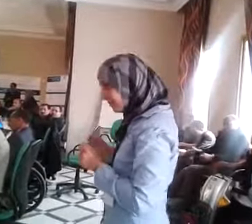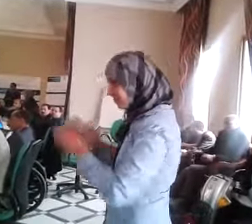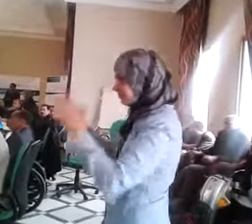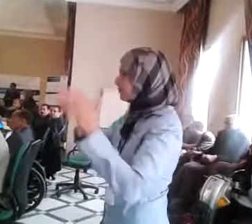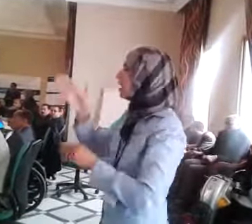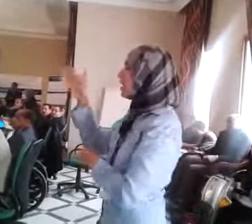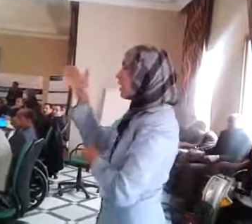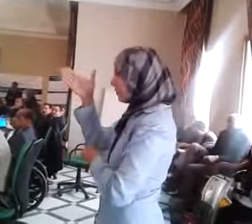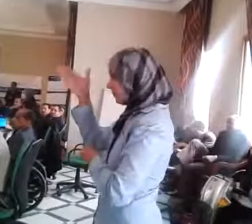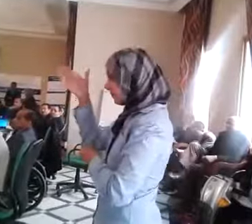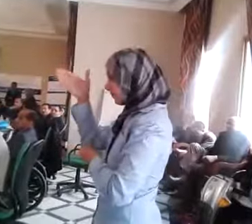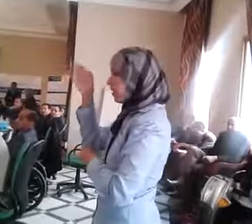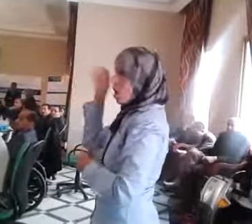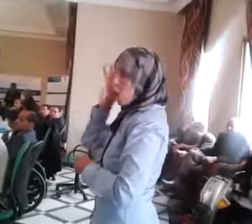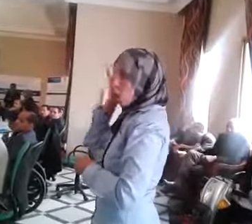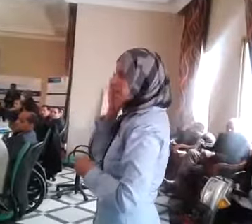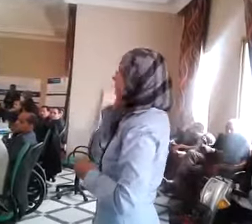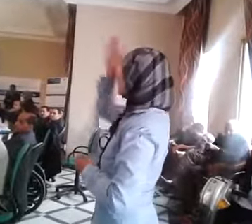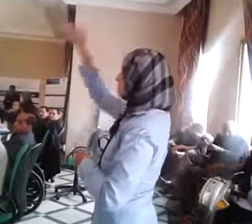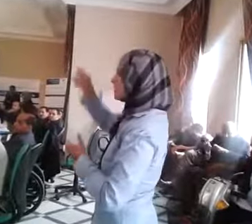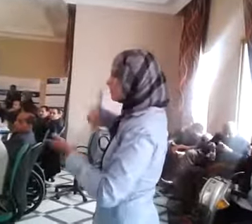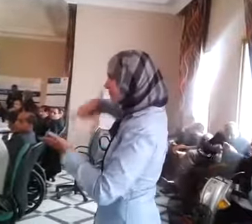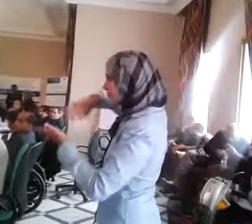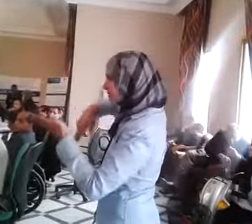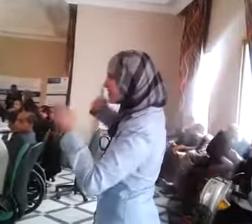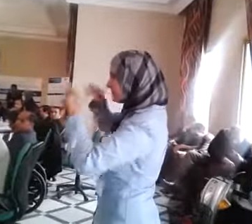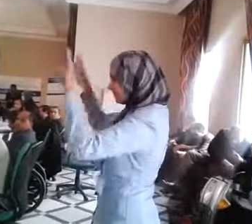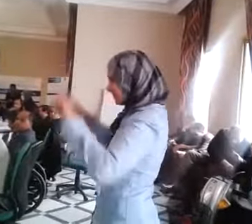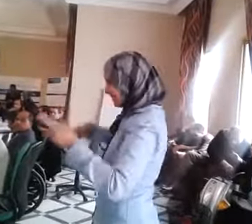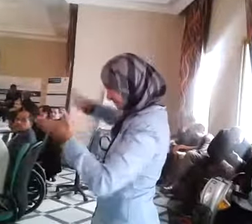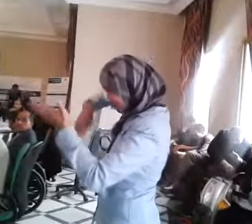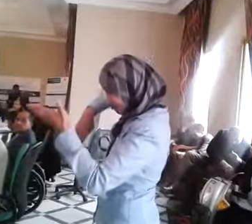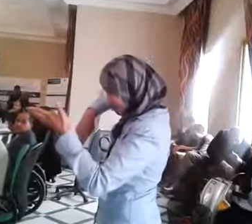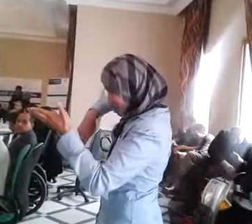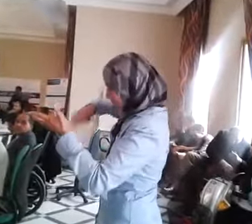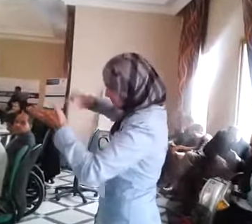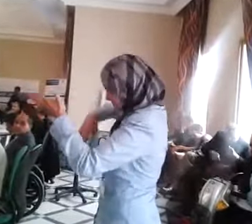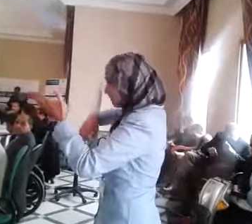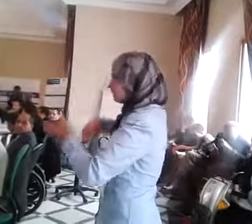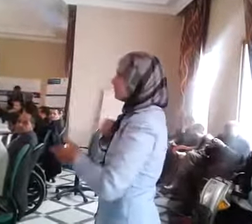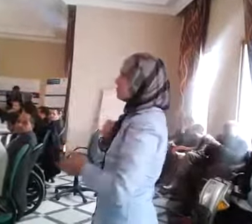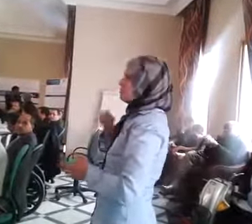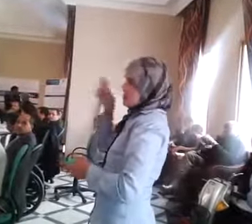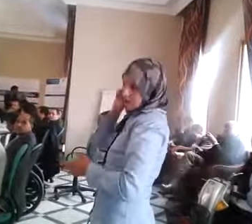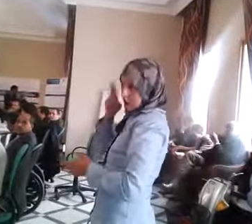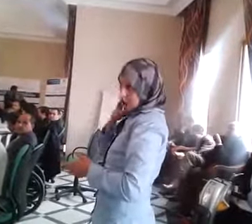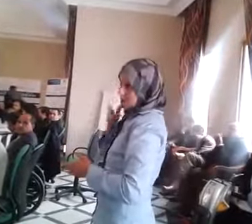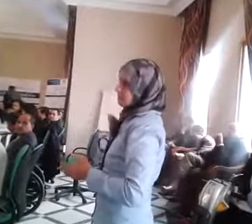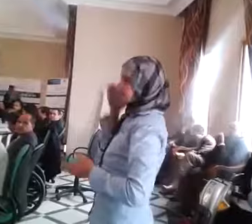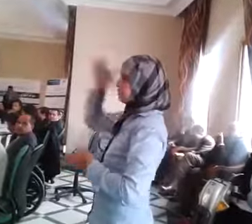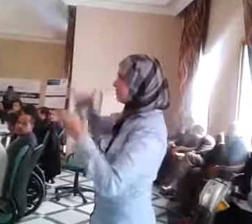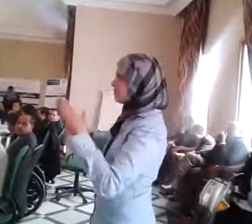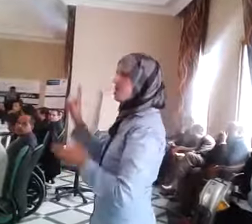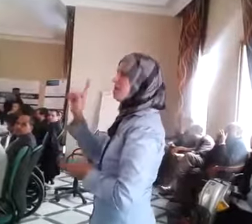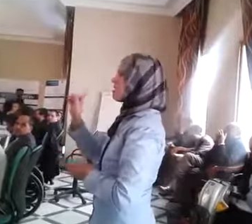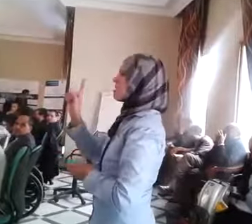لأشخاص لوضعيات خصوص تغيب وخصوص نفس الانتفاقية الدولية